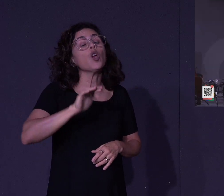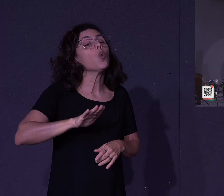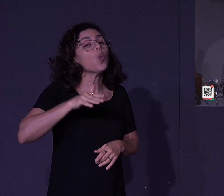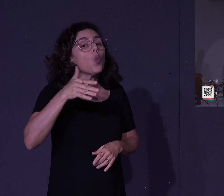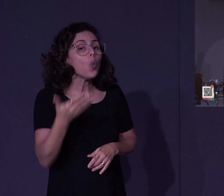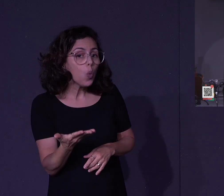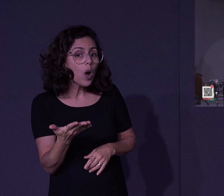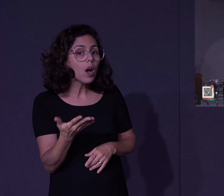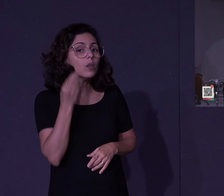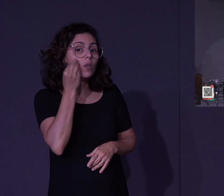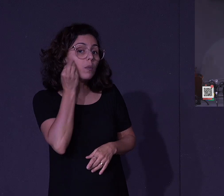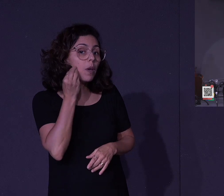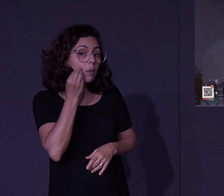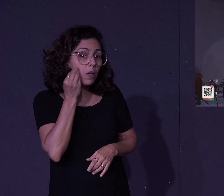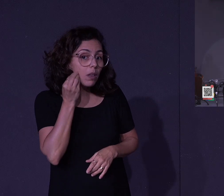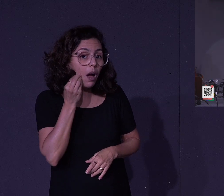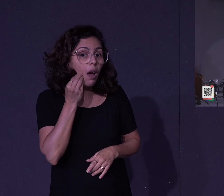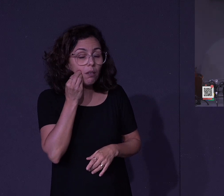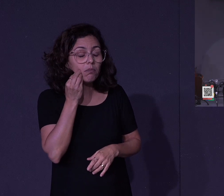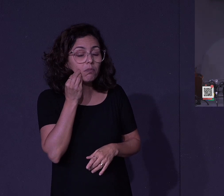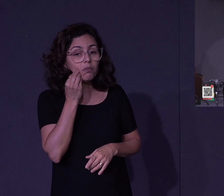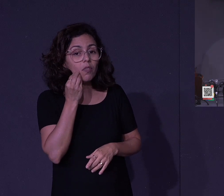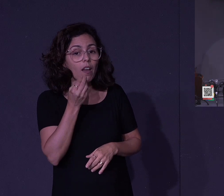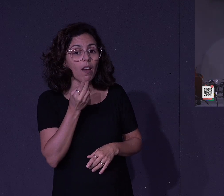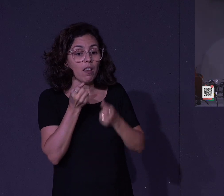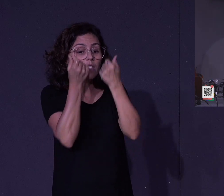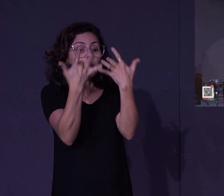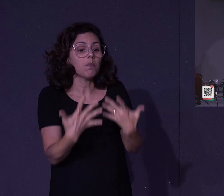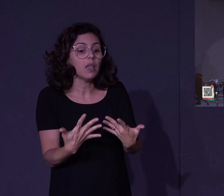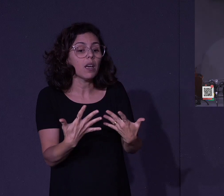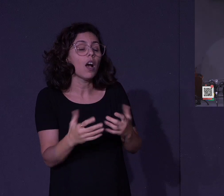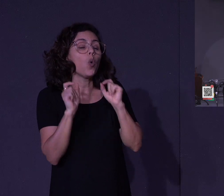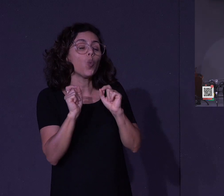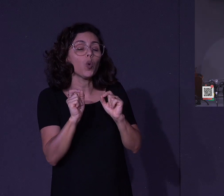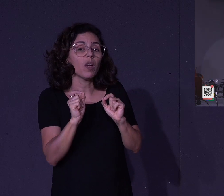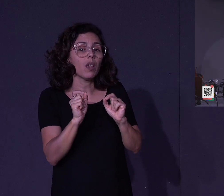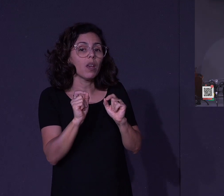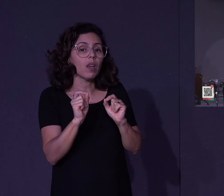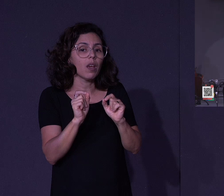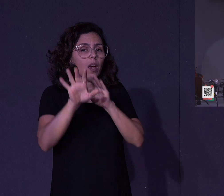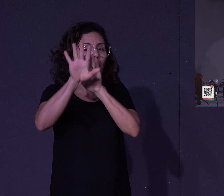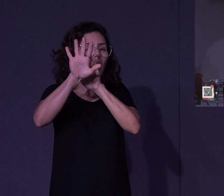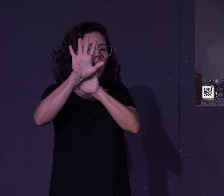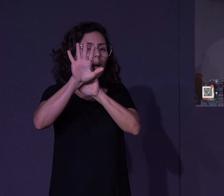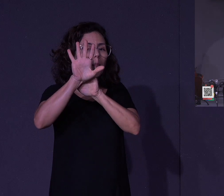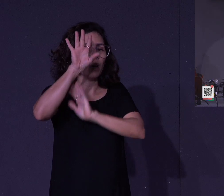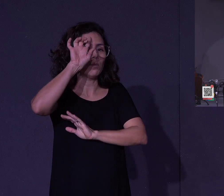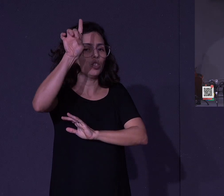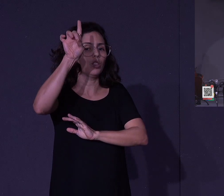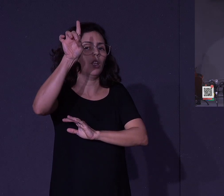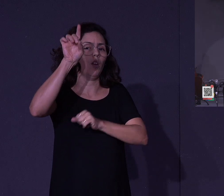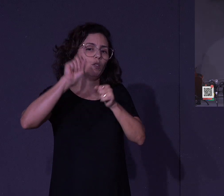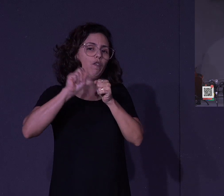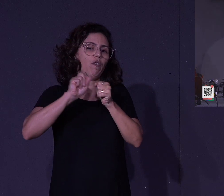do Senhor. Você crê mesmo assim? Crê mesmo assim?